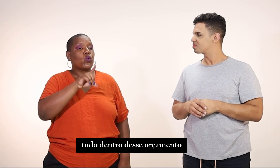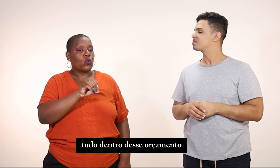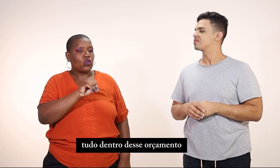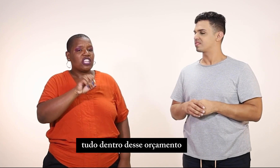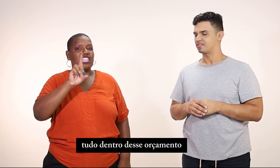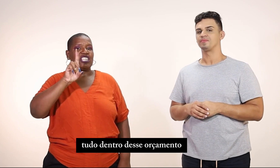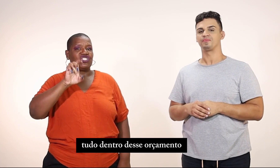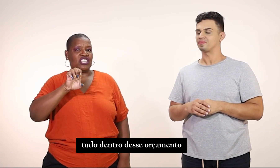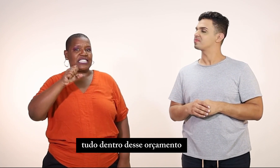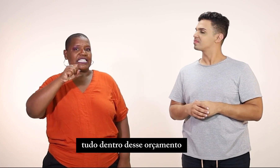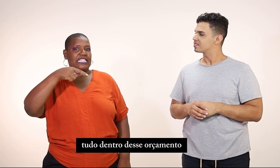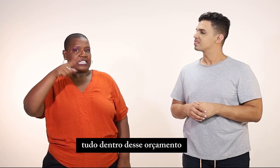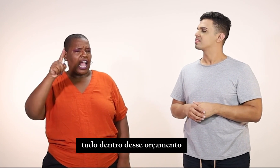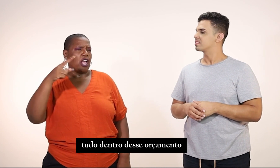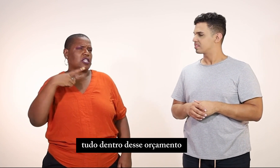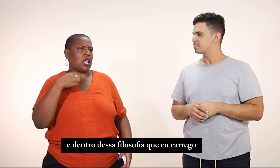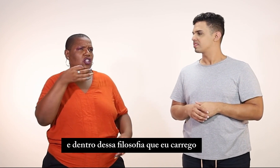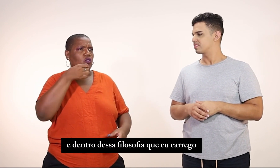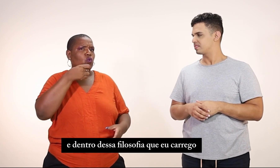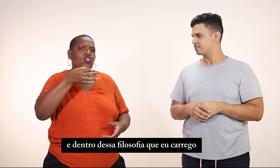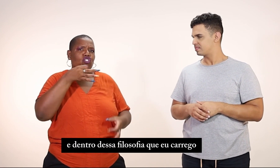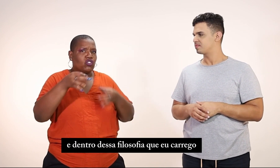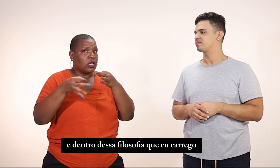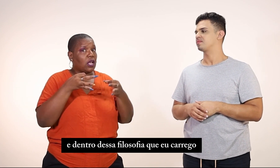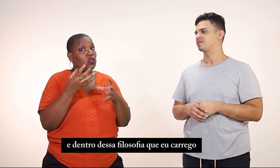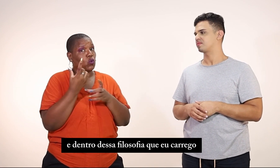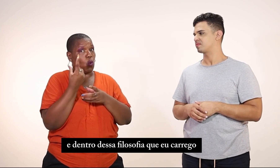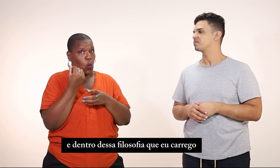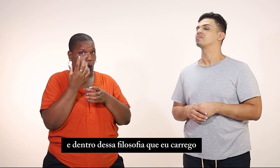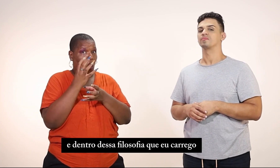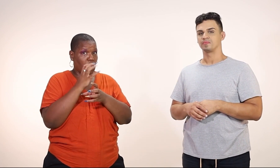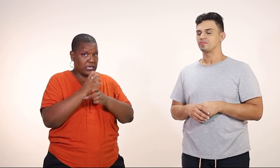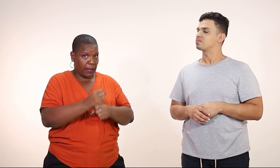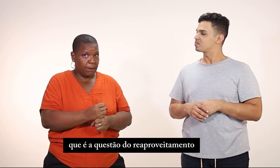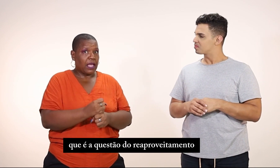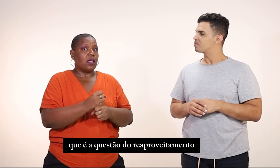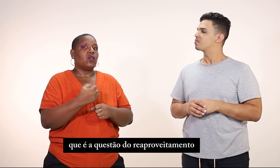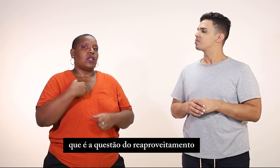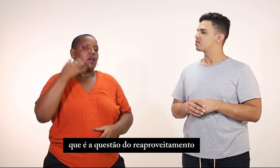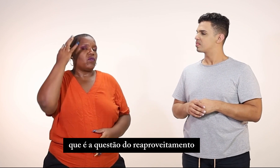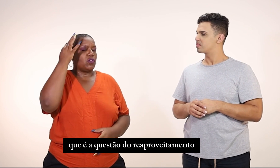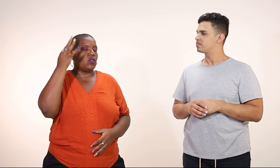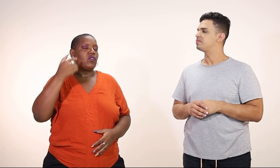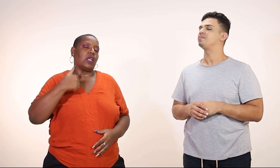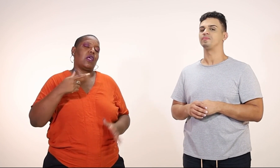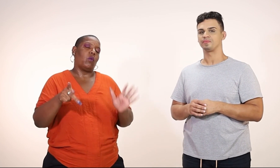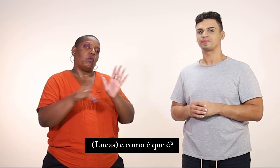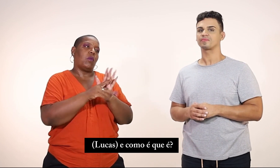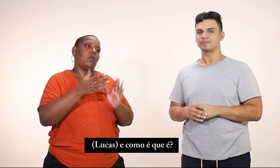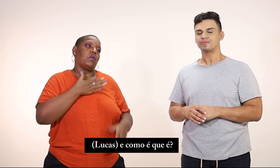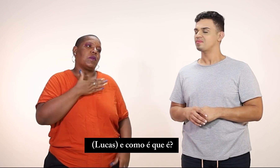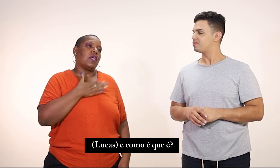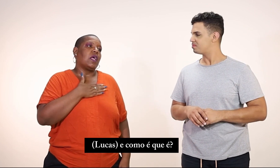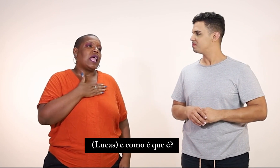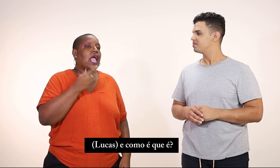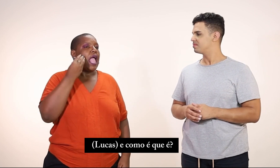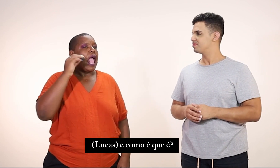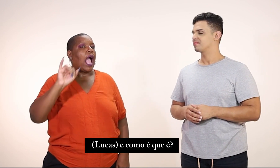Tudo dentro desse orçamento e dentro dessa filosofia que eu carrego, que é a questão do reaproveitamento. E como é que